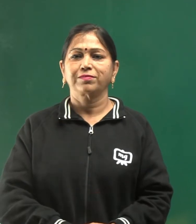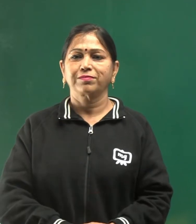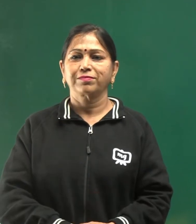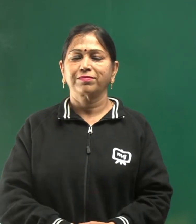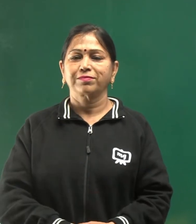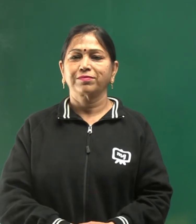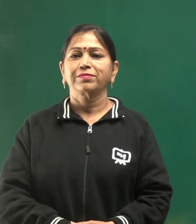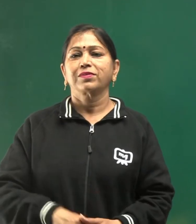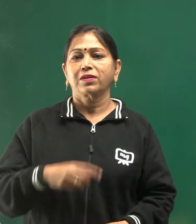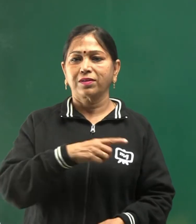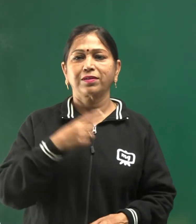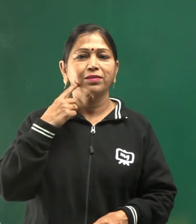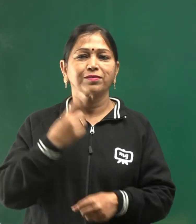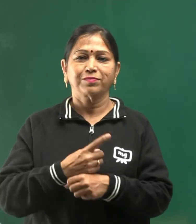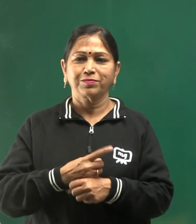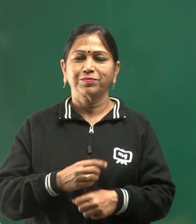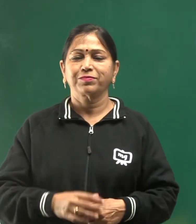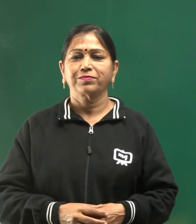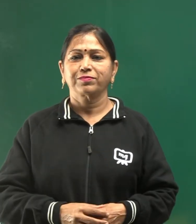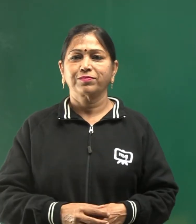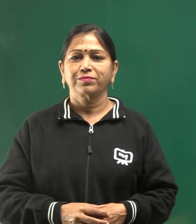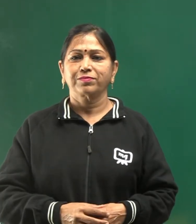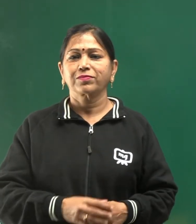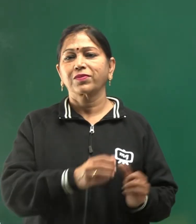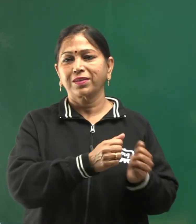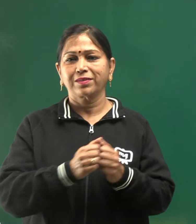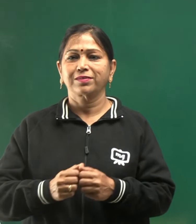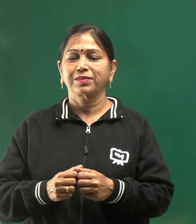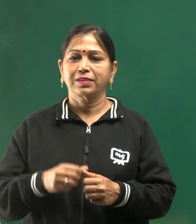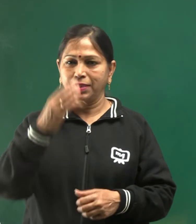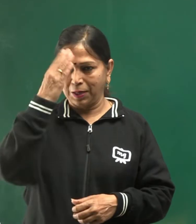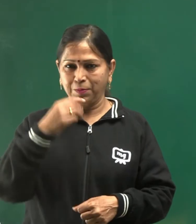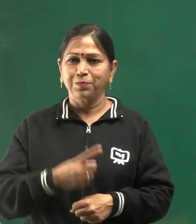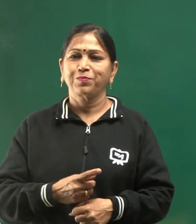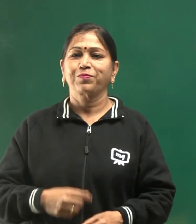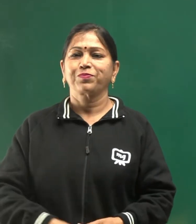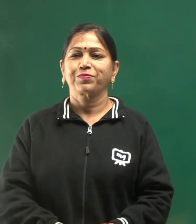मैं इंद्र कुमार जैन, मेरे साथ अंजू रानी।